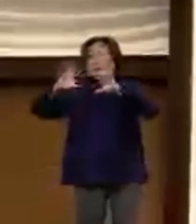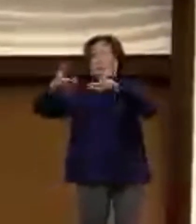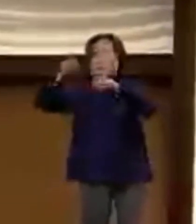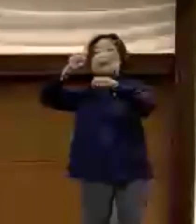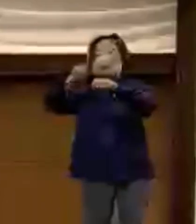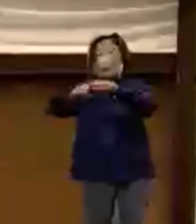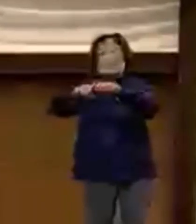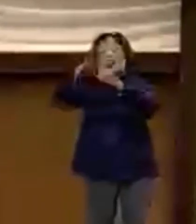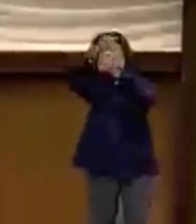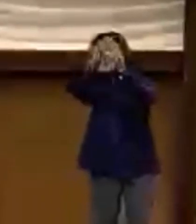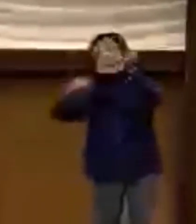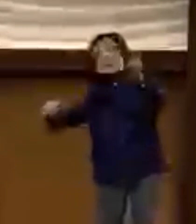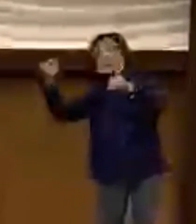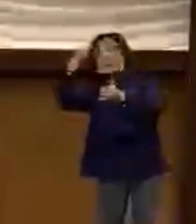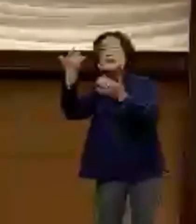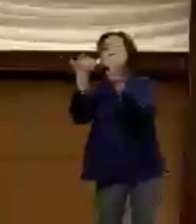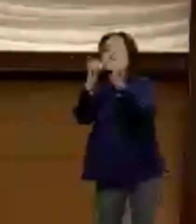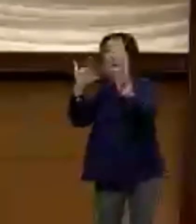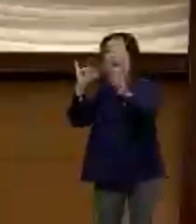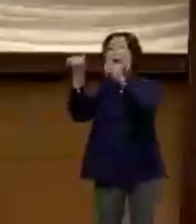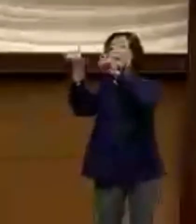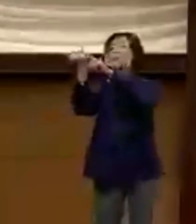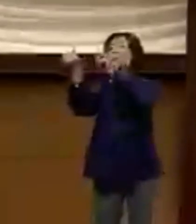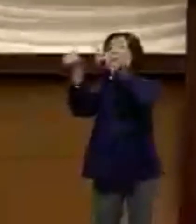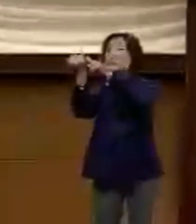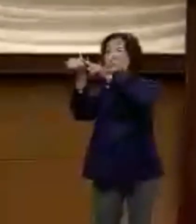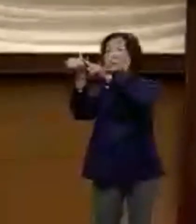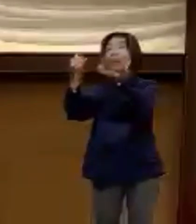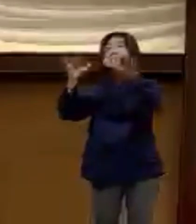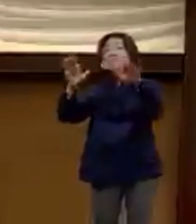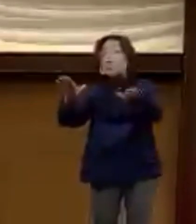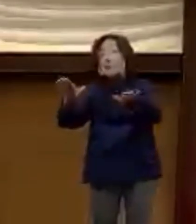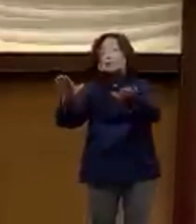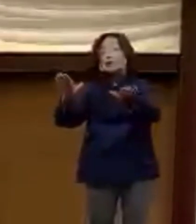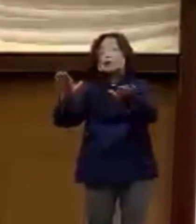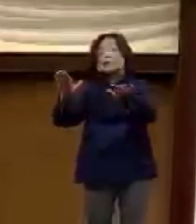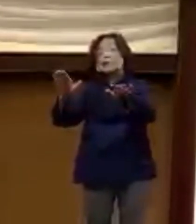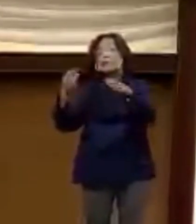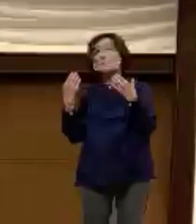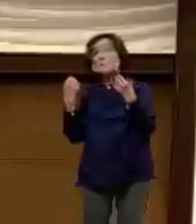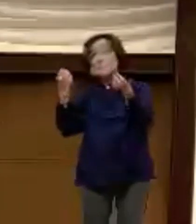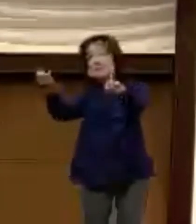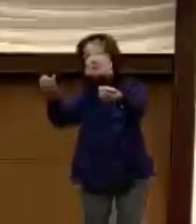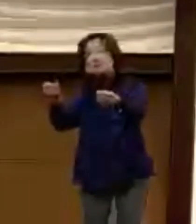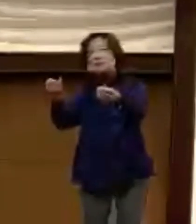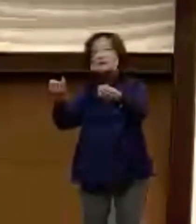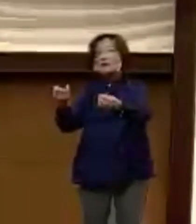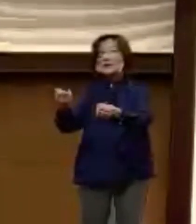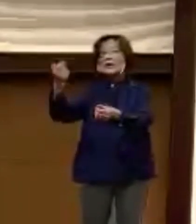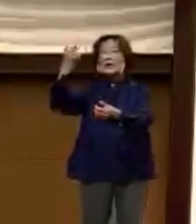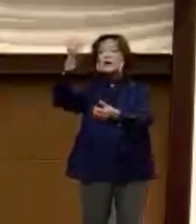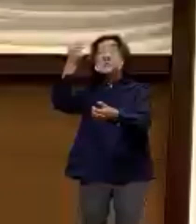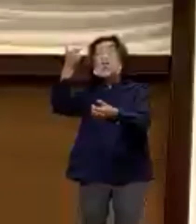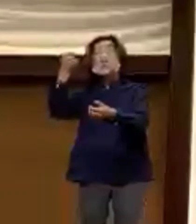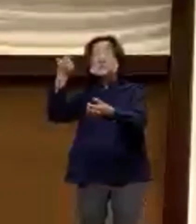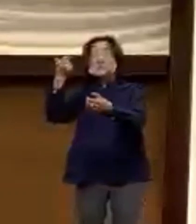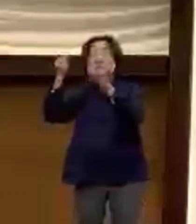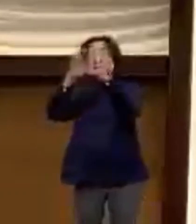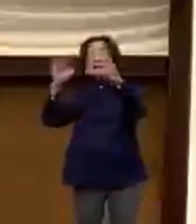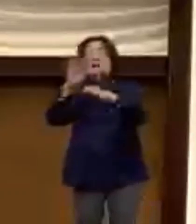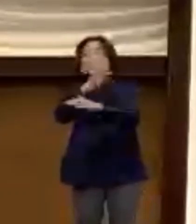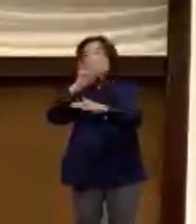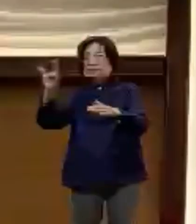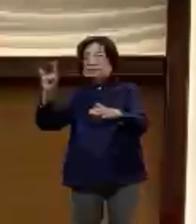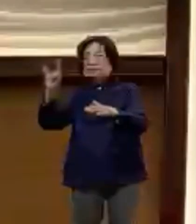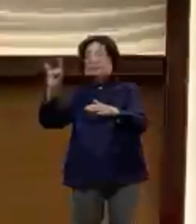学者です。なぜ彼女は今もなお日本学術会議の任命